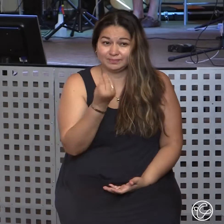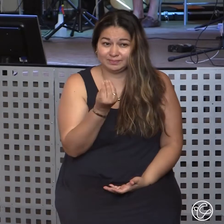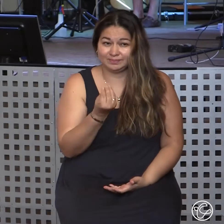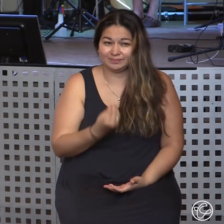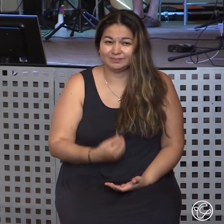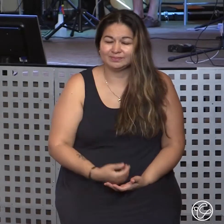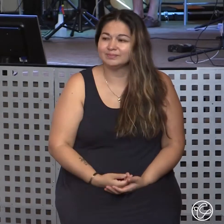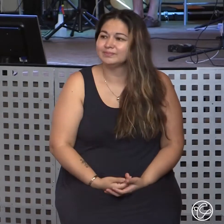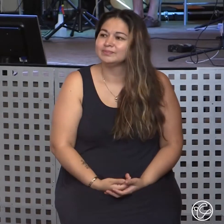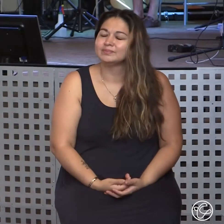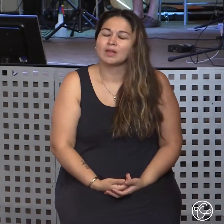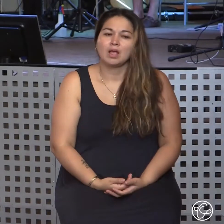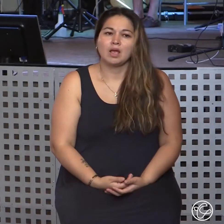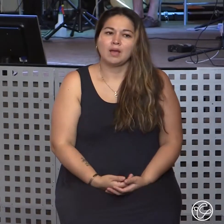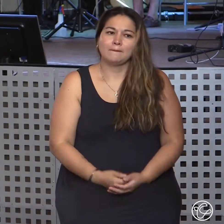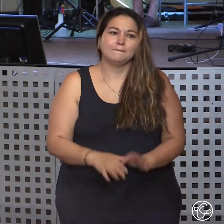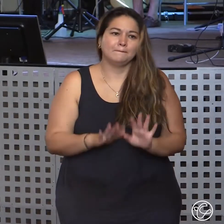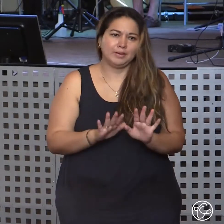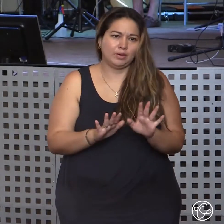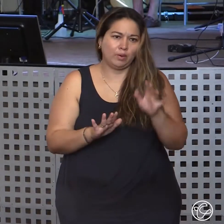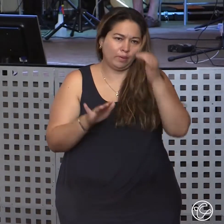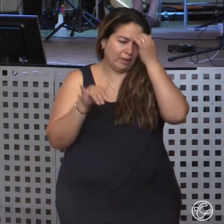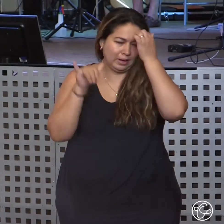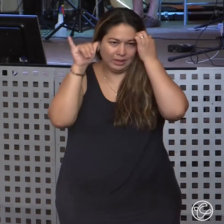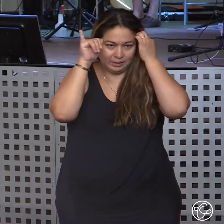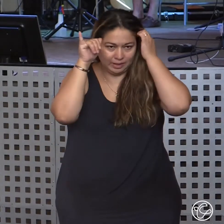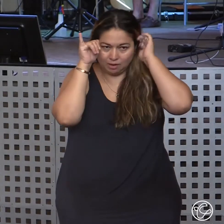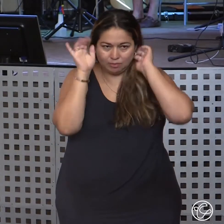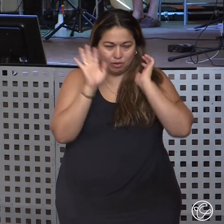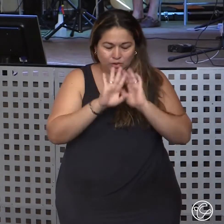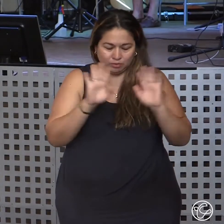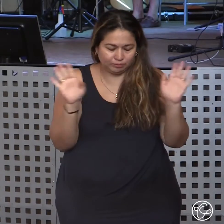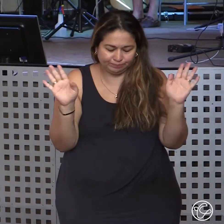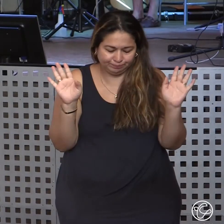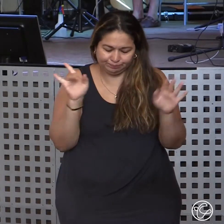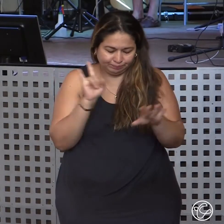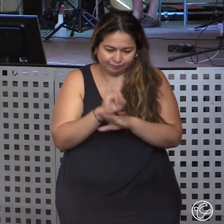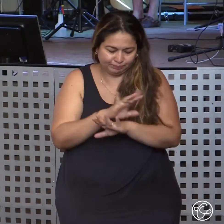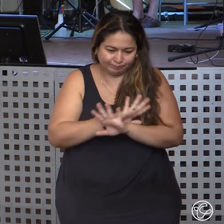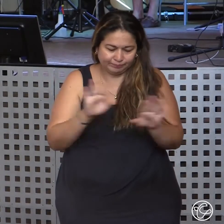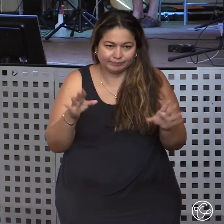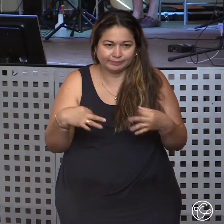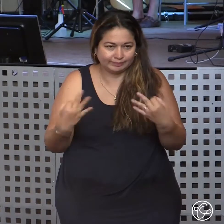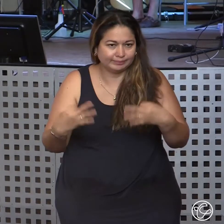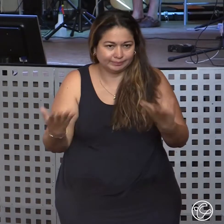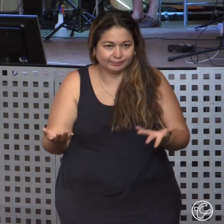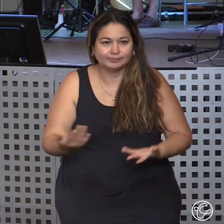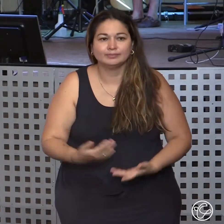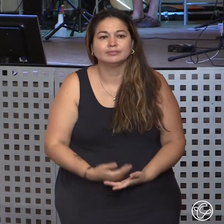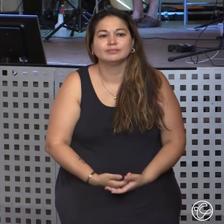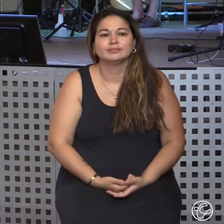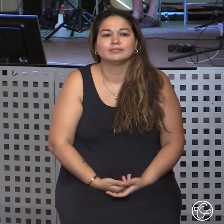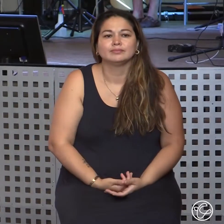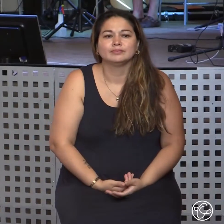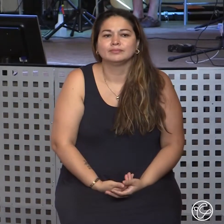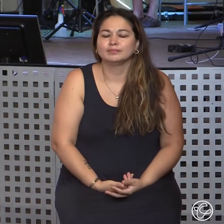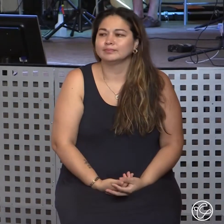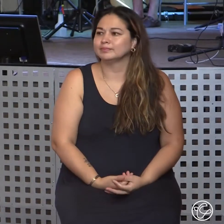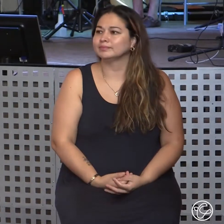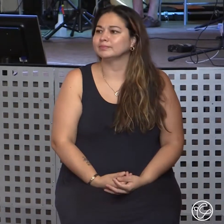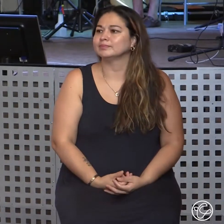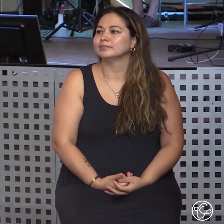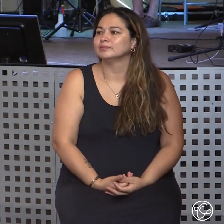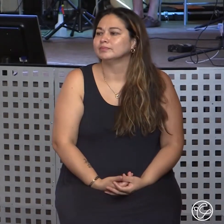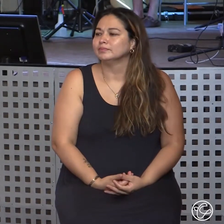Y el diálogo sigue. No tengo tiempo esta mañana pero es muy interesante ver el diálogo de Jesucristo desde esta perspectiva de cómo les